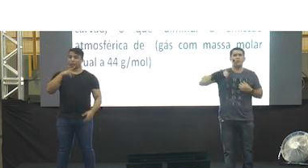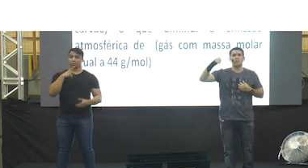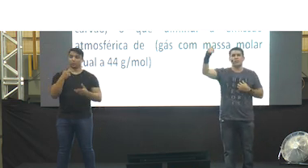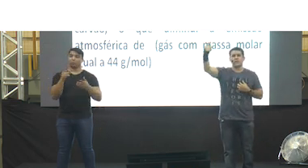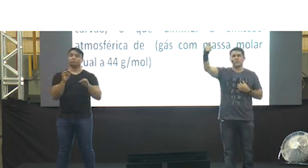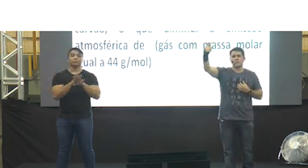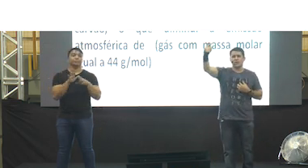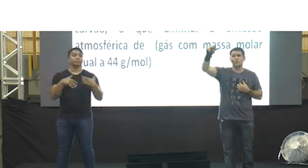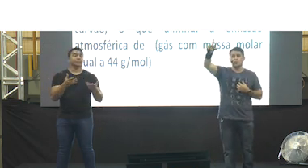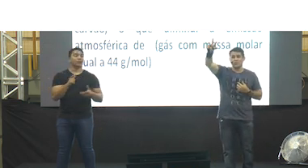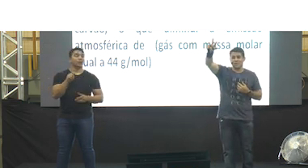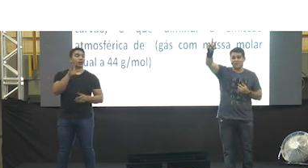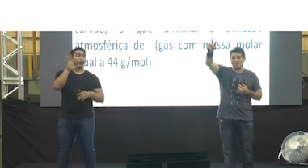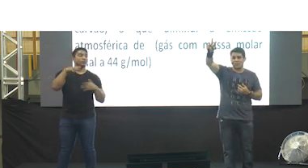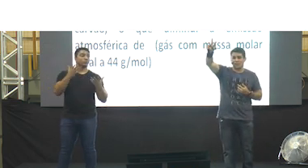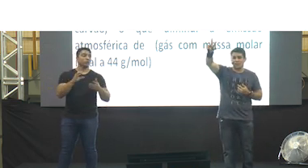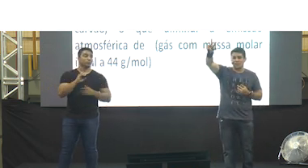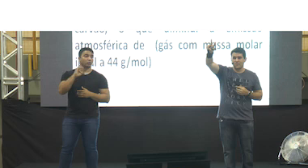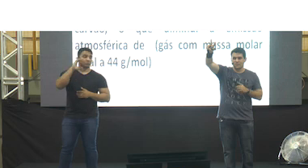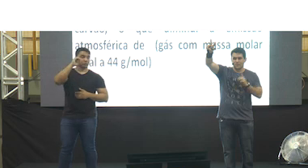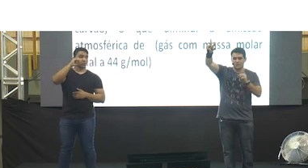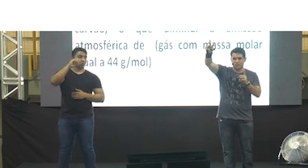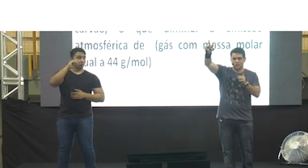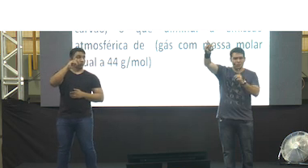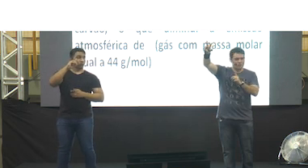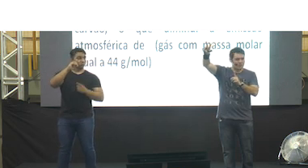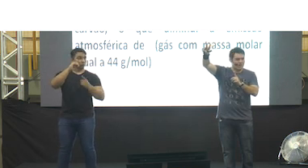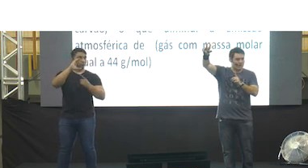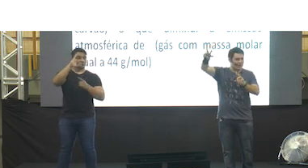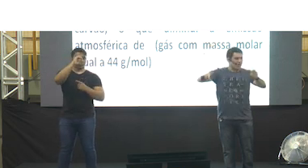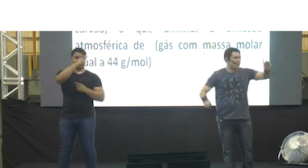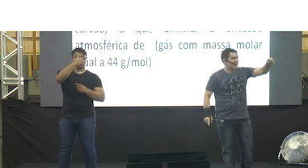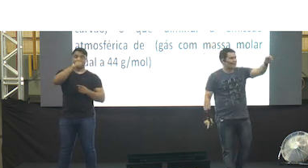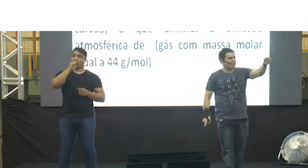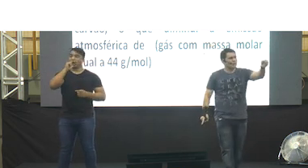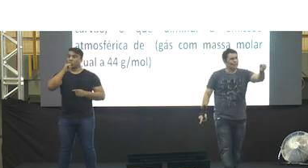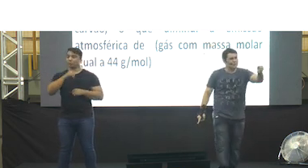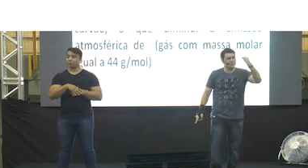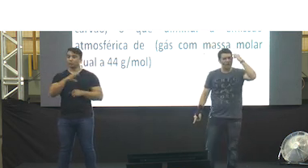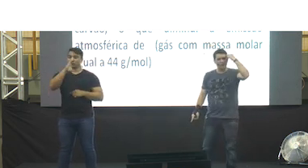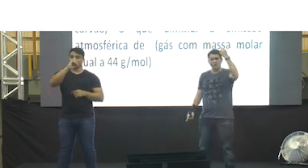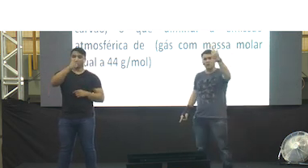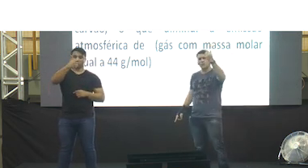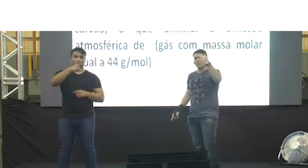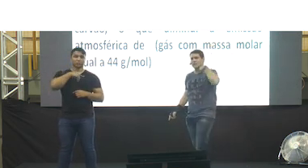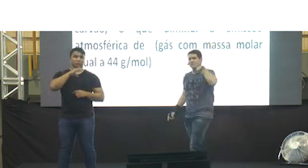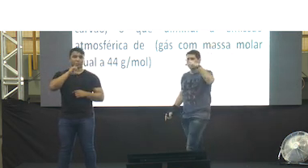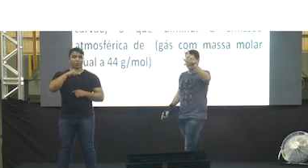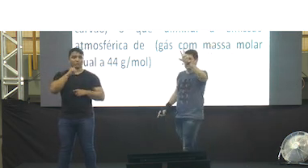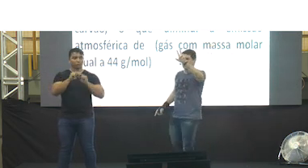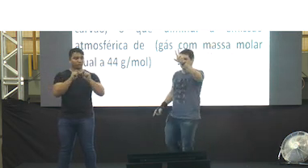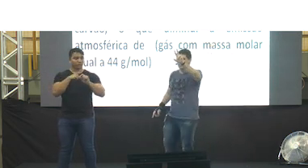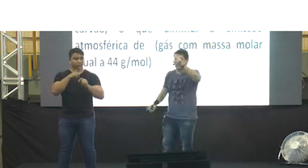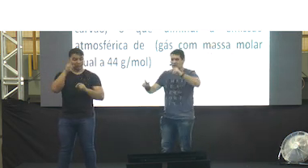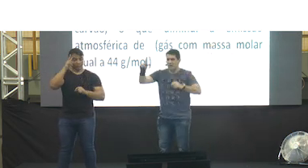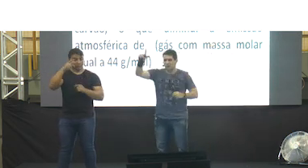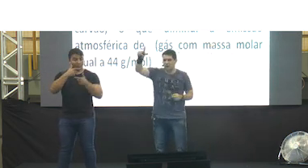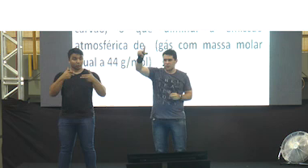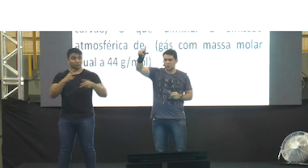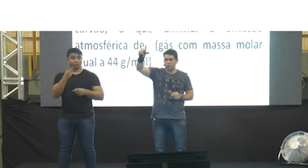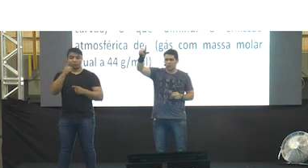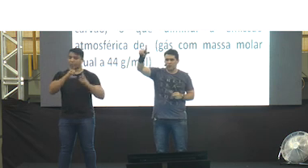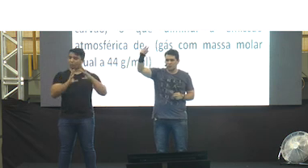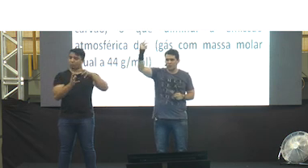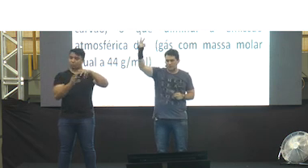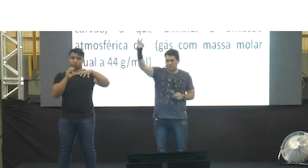completa, qual o único gás que eu libero? Os dois gases que eu libero? CO2 e água. O gás CO2, falou de CO2, eu lembro de 2 coisas.